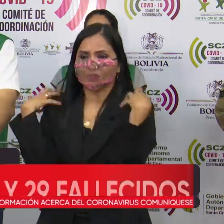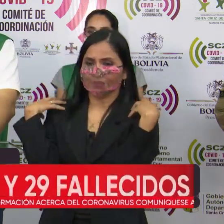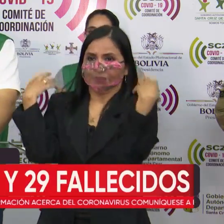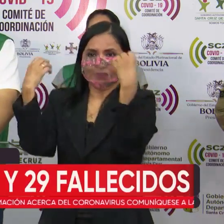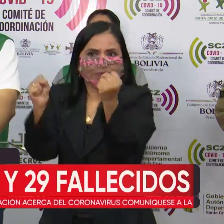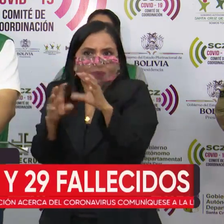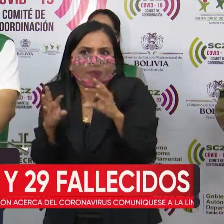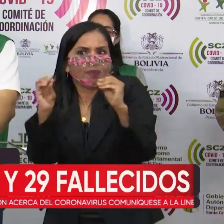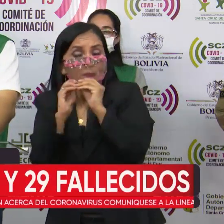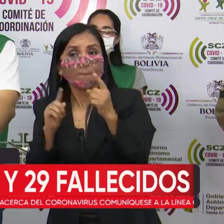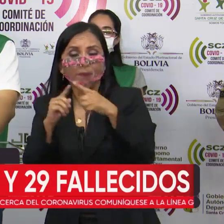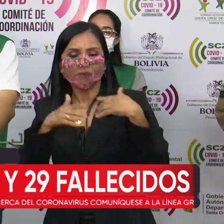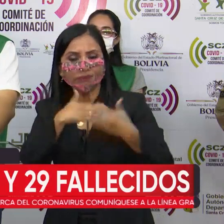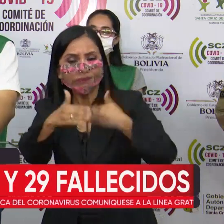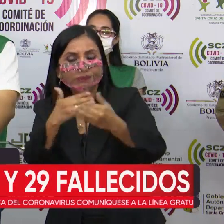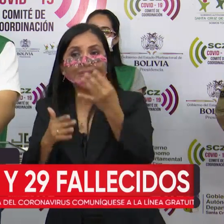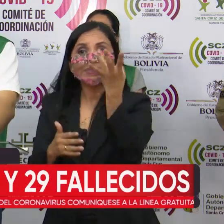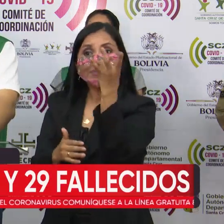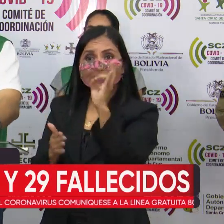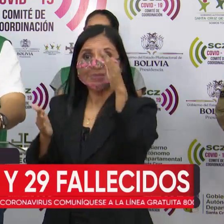recuperados, pero que suman ya los